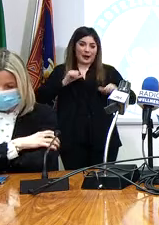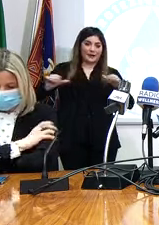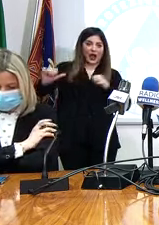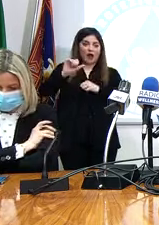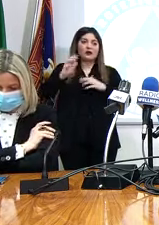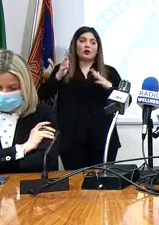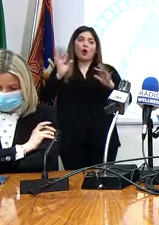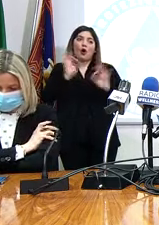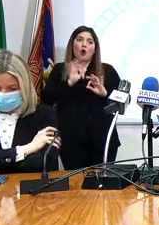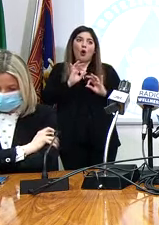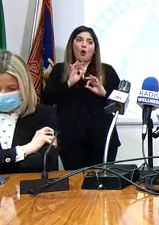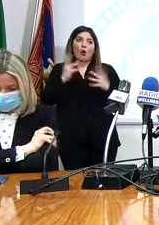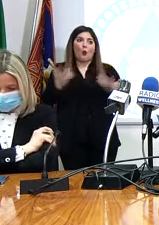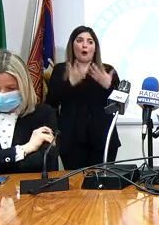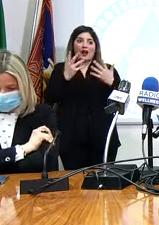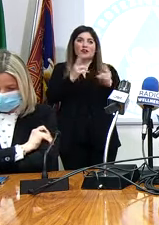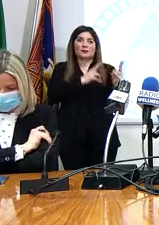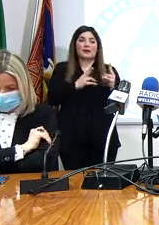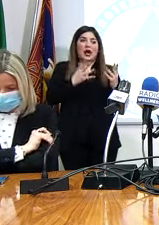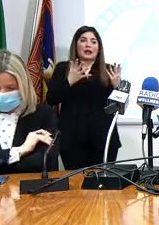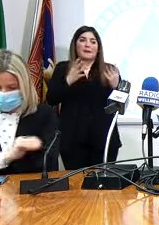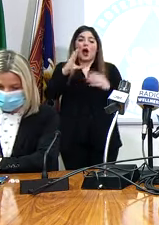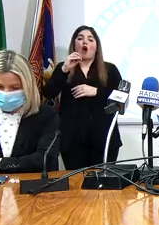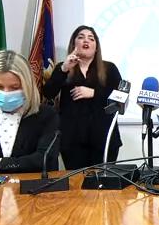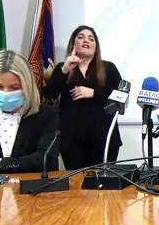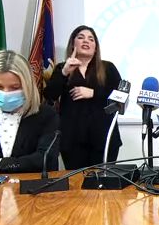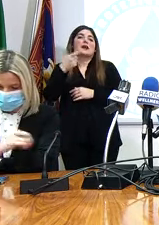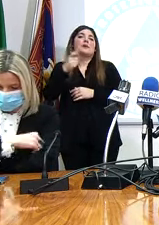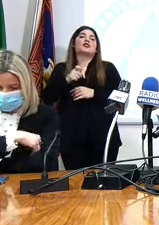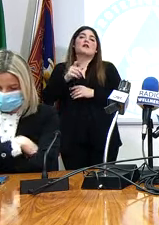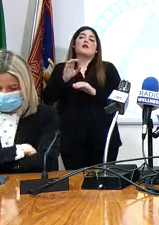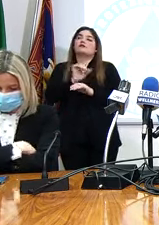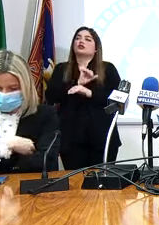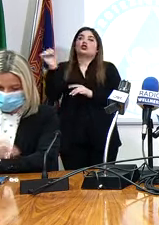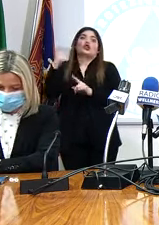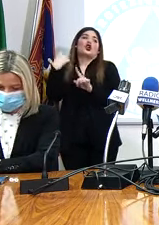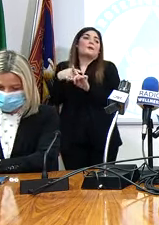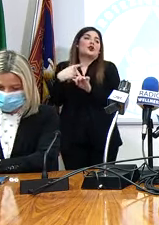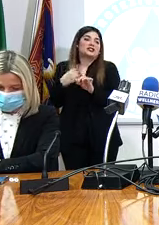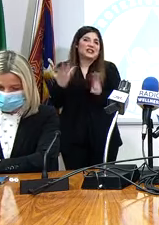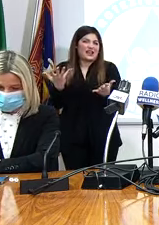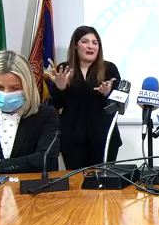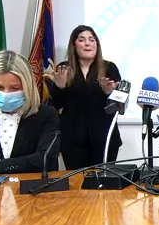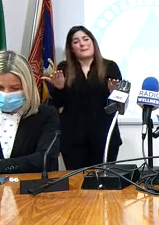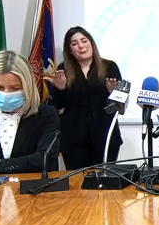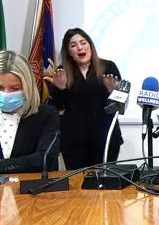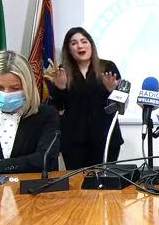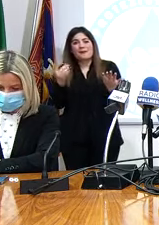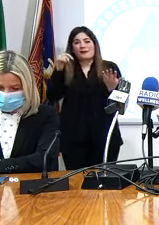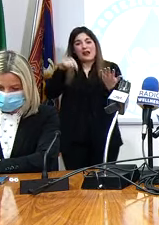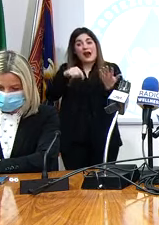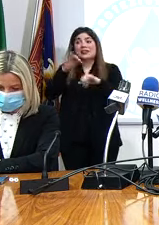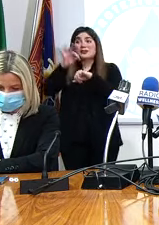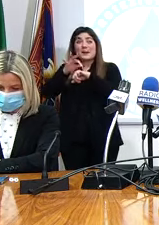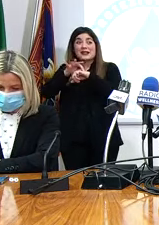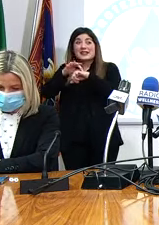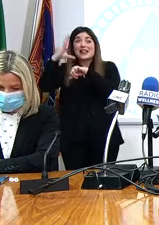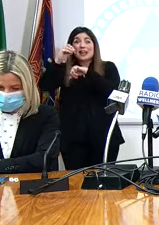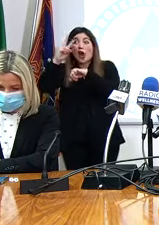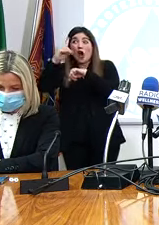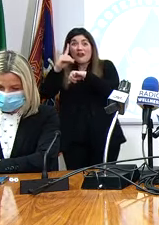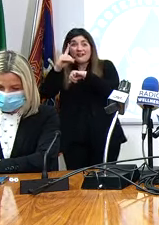erano semplicemente Covid perché magari erano positive. Ma noi non abbiamo portato a casa pazienti in questa fase Covid da altre regioni. Quindi il